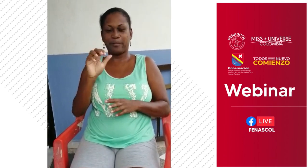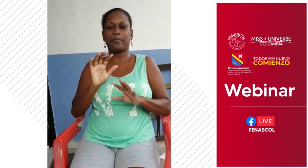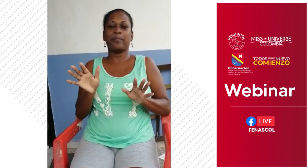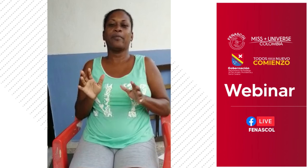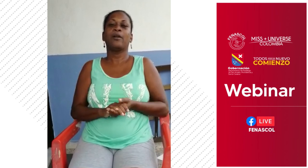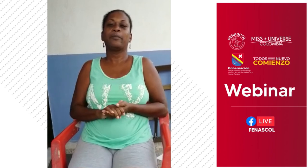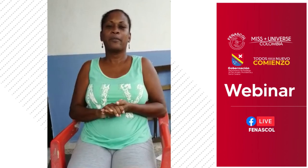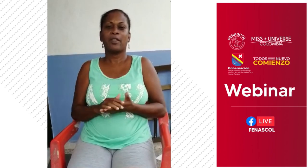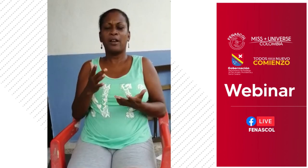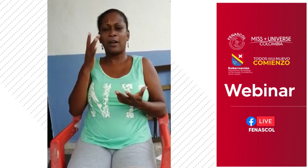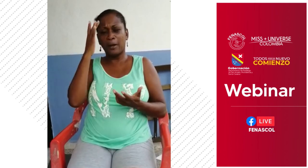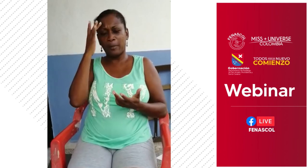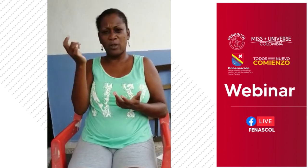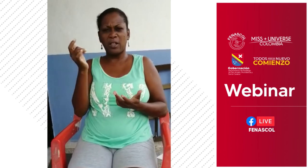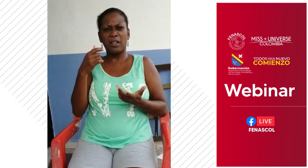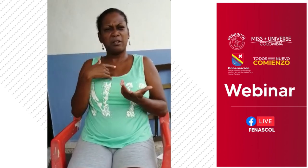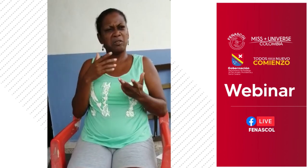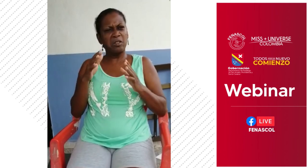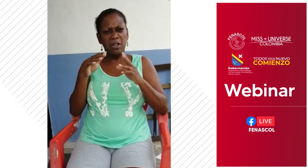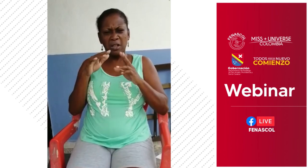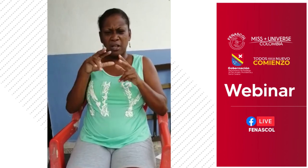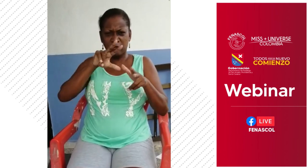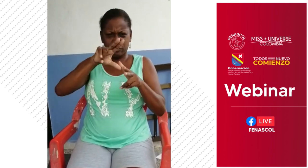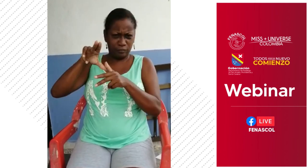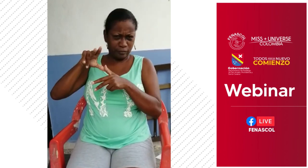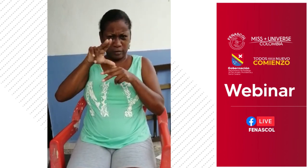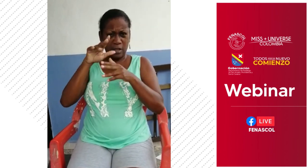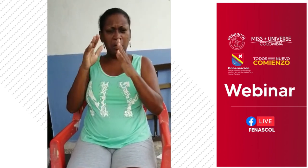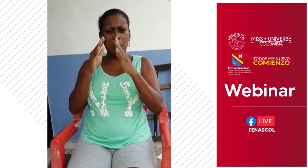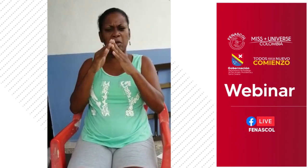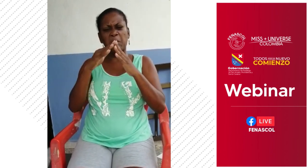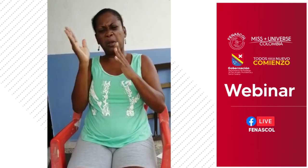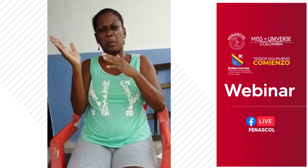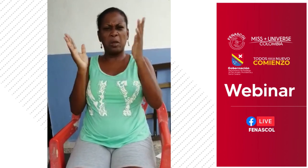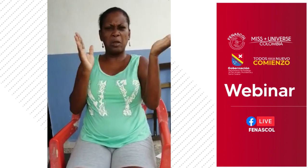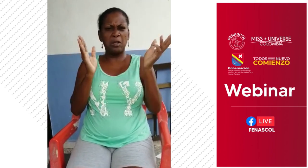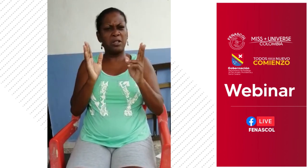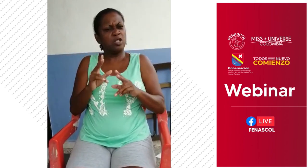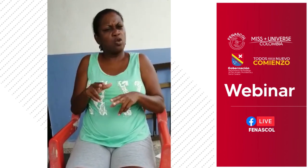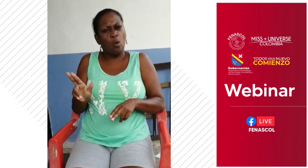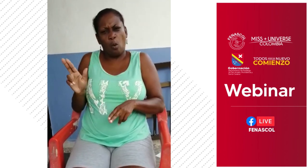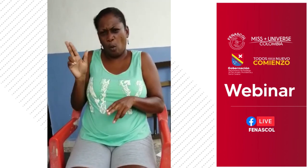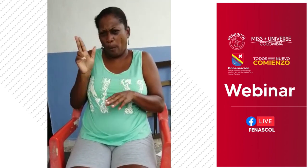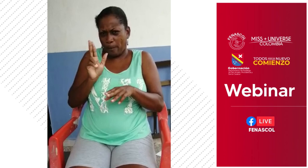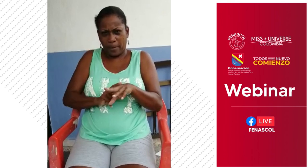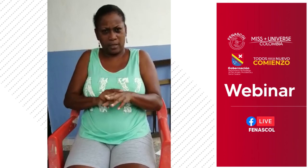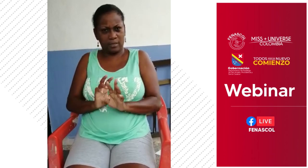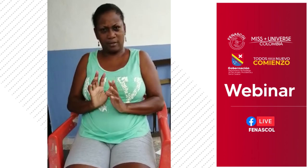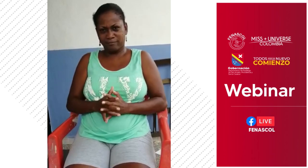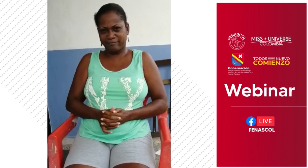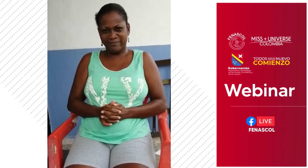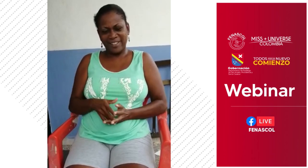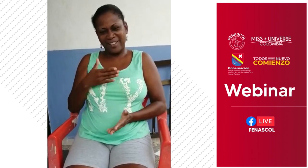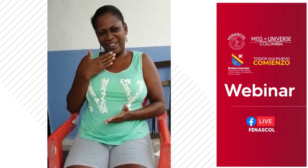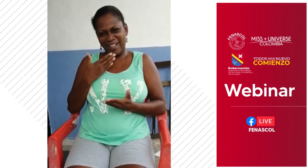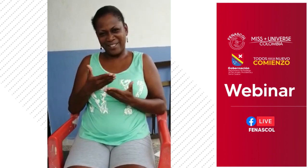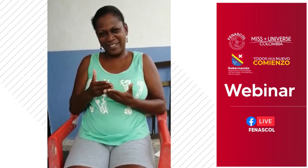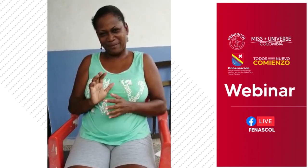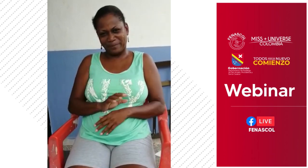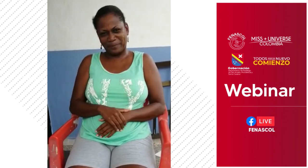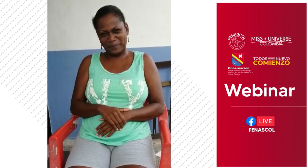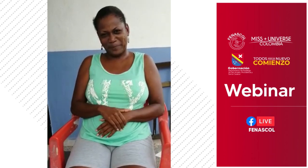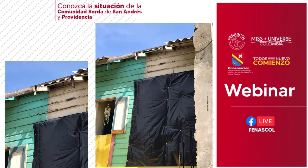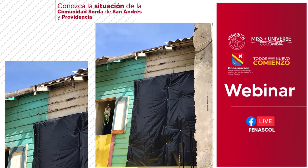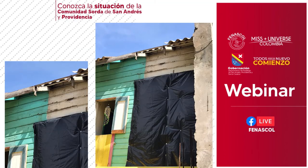la verdad la situación aquí en san andrés pues lastimosamente por esta tormenta se ha puesto se ha vuelto habitual el desplome en